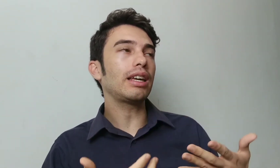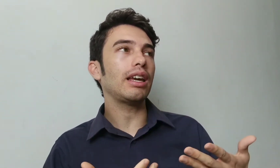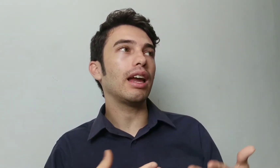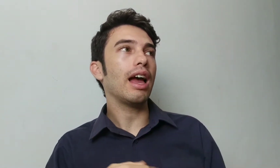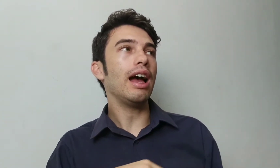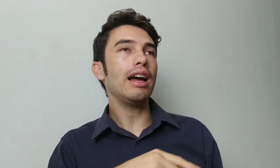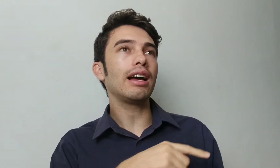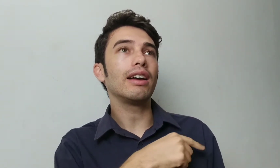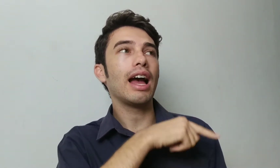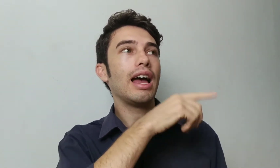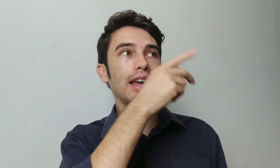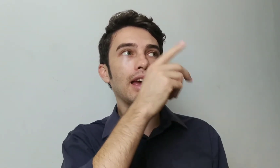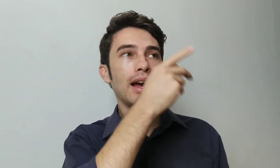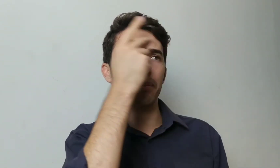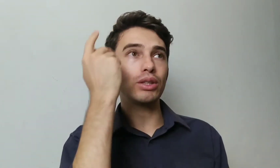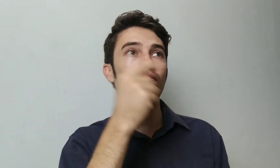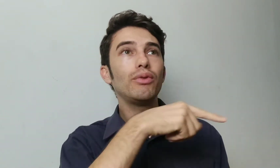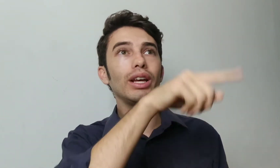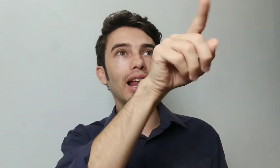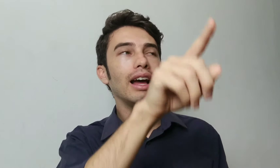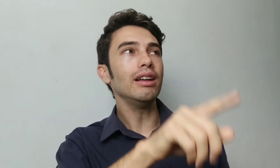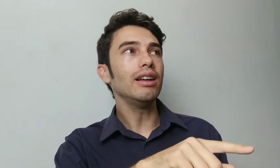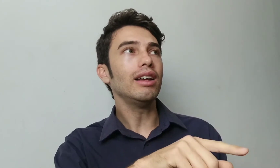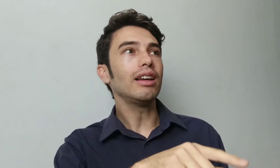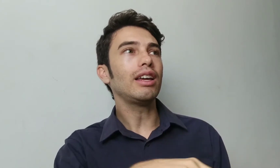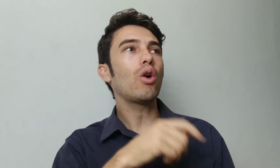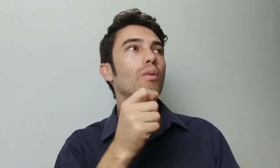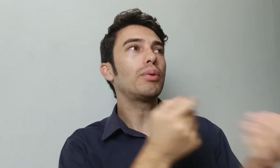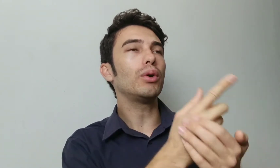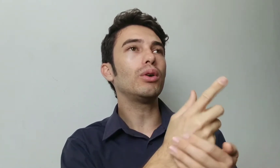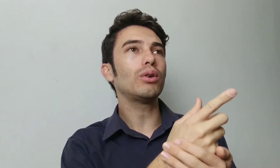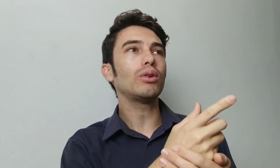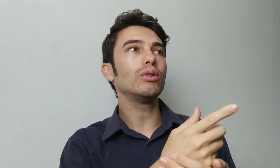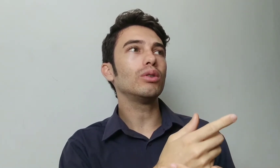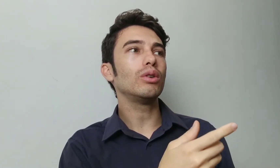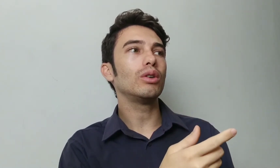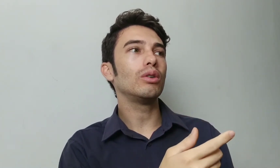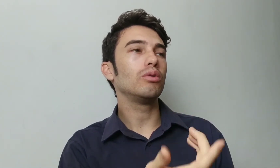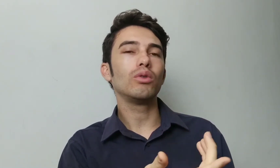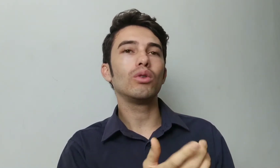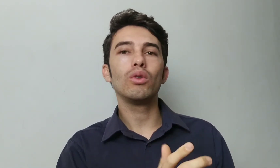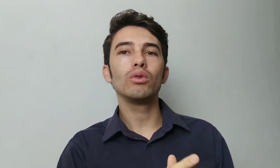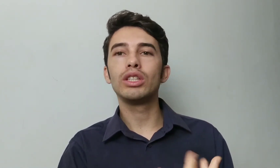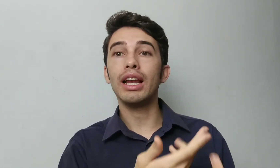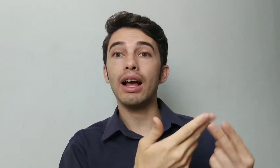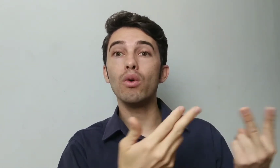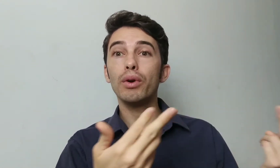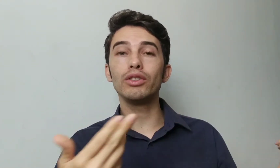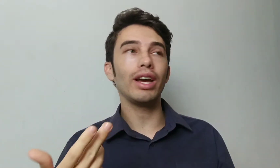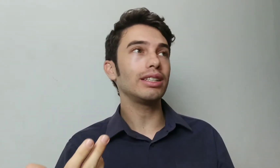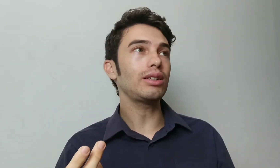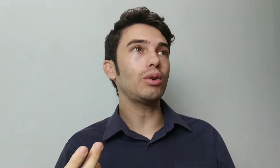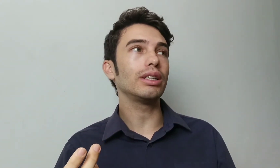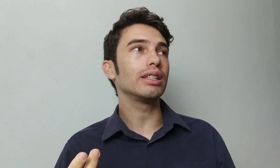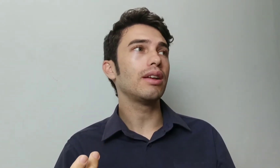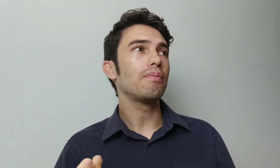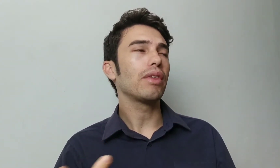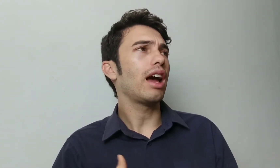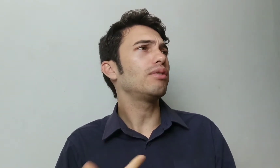aqui. Ah, a pessoa foi lá e comprou, sei lá, comprou diversas coisas. Aí eu